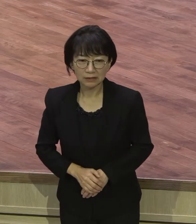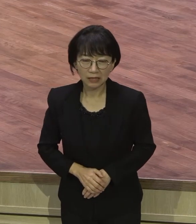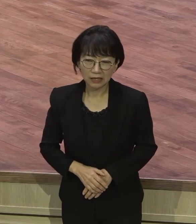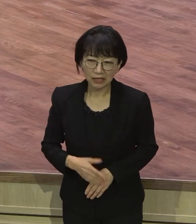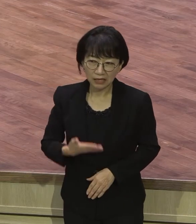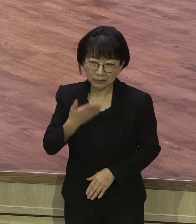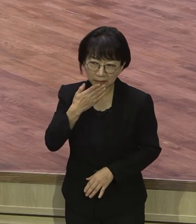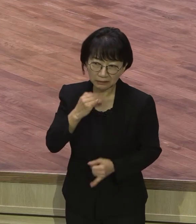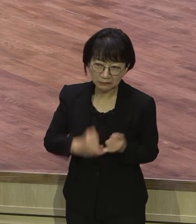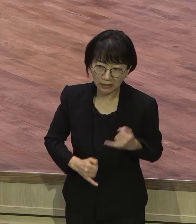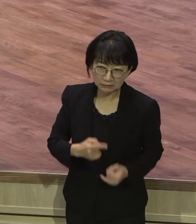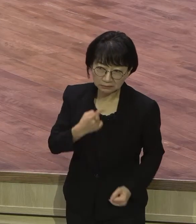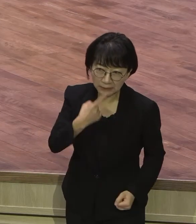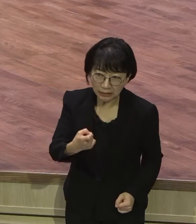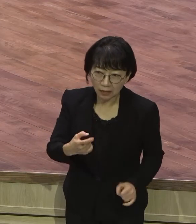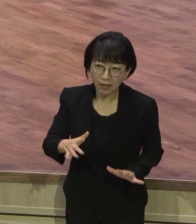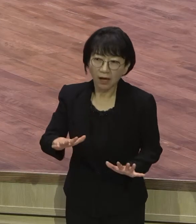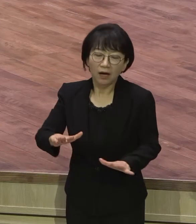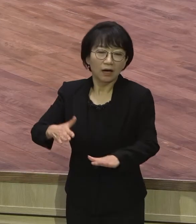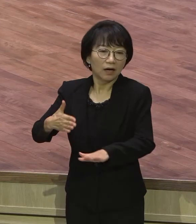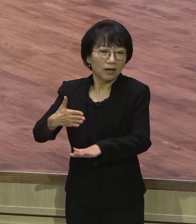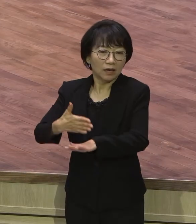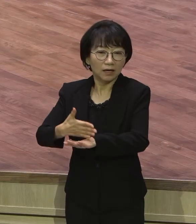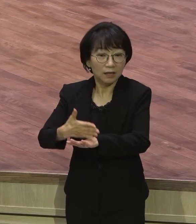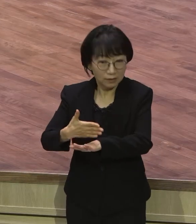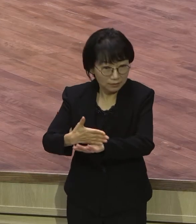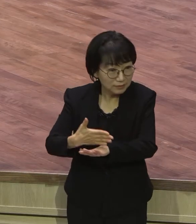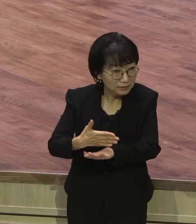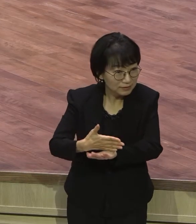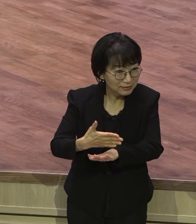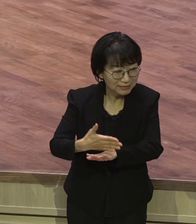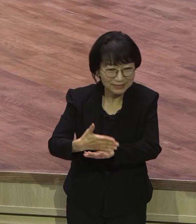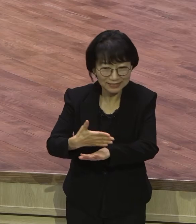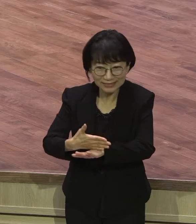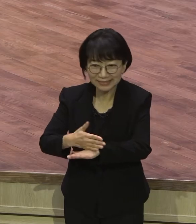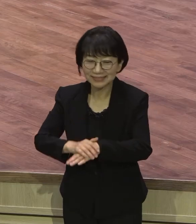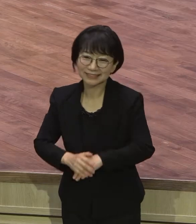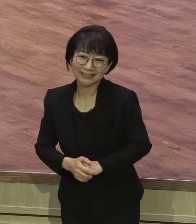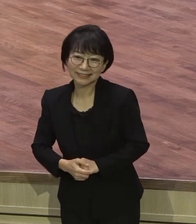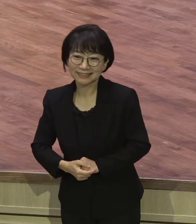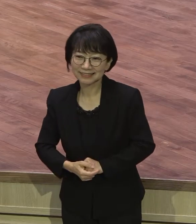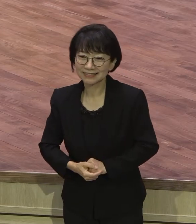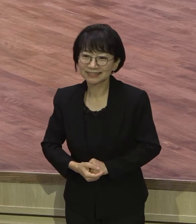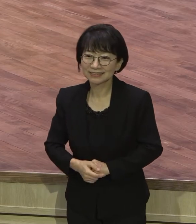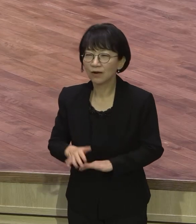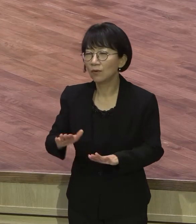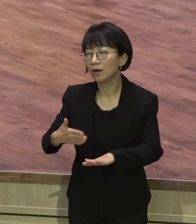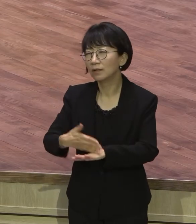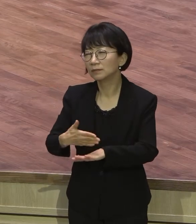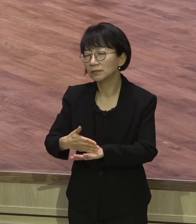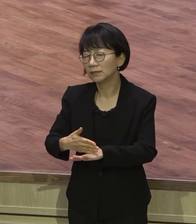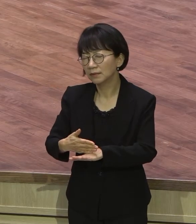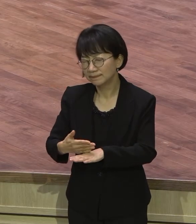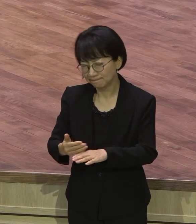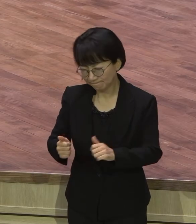얼마나 그저 감사했겠어요. 주인을 향한 감사하는 마음이 충만한 거예요.